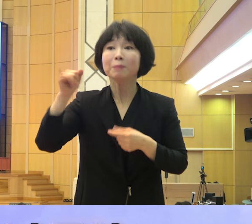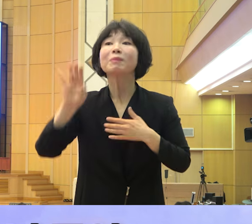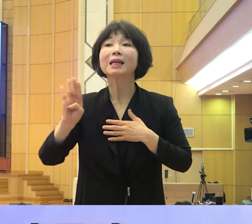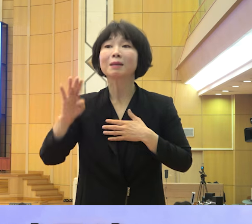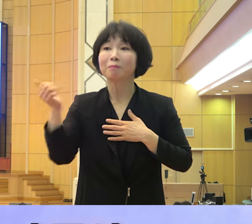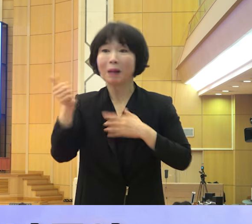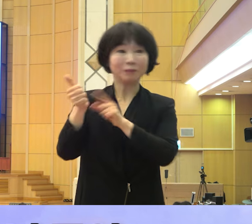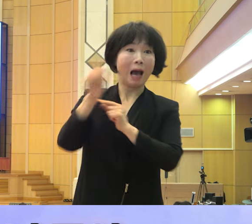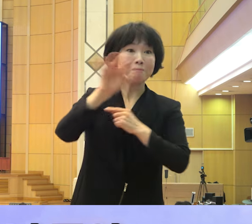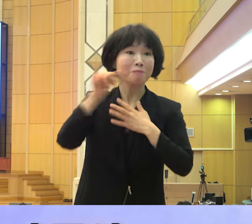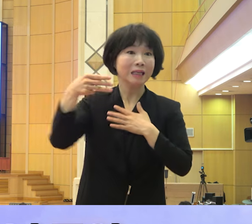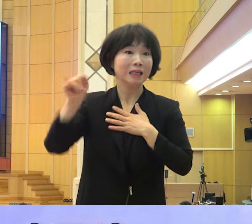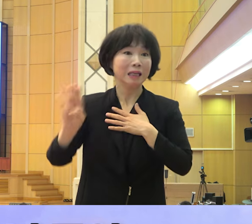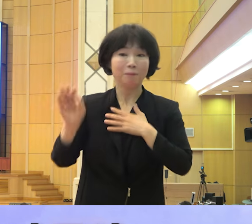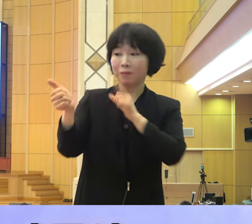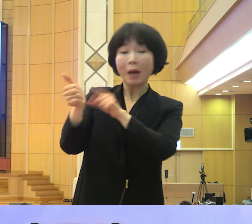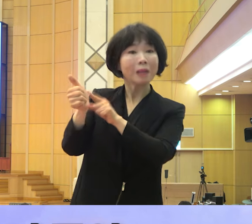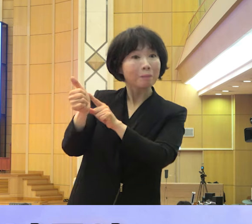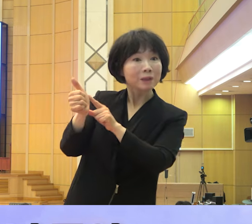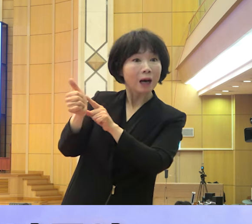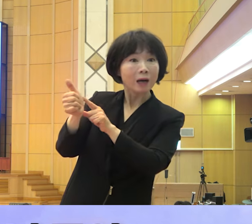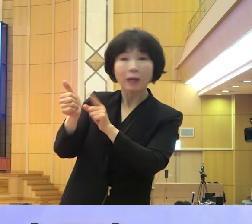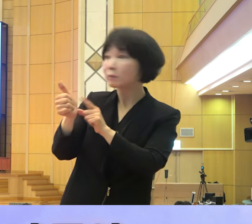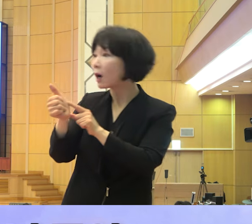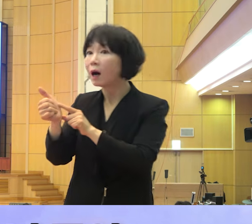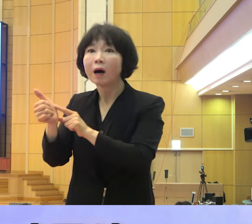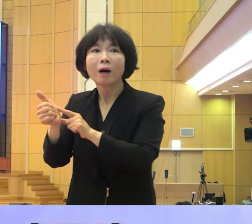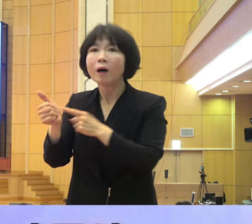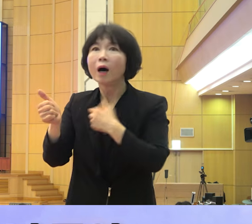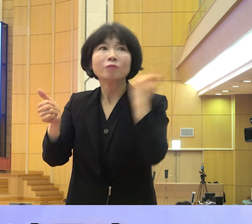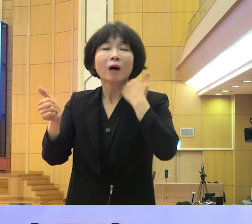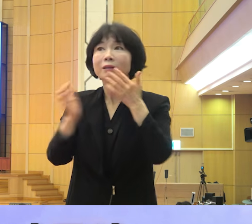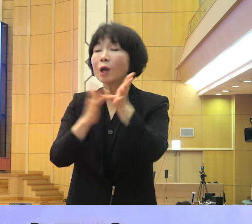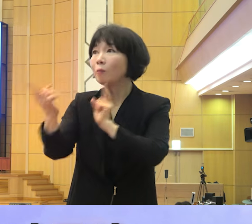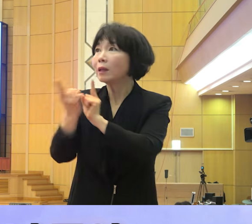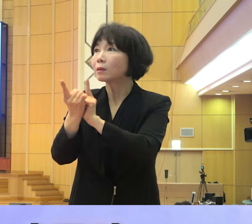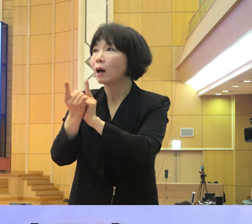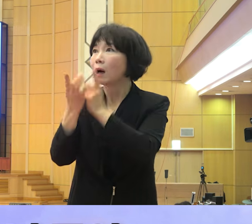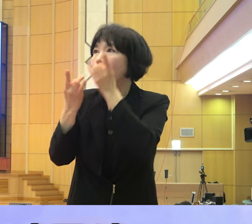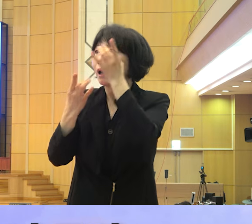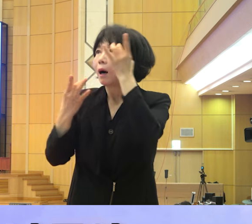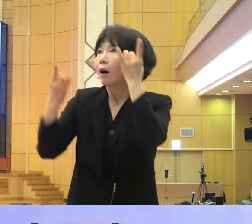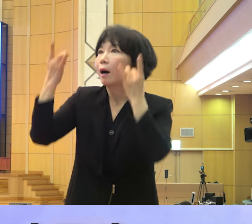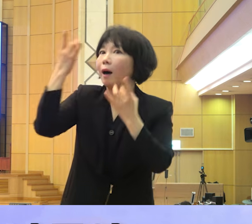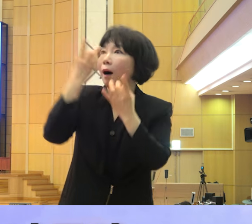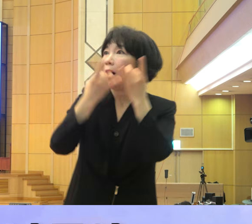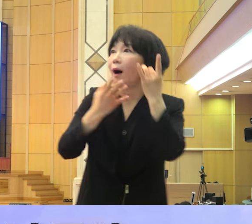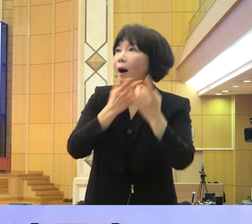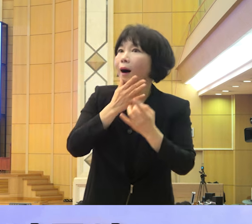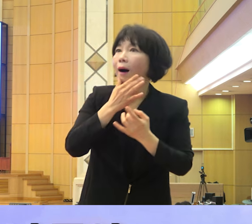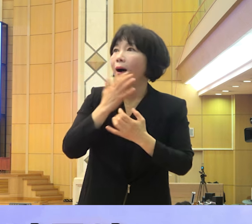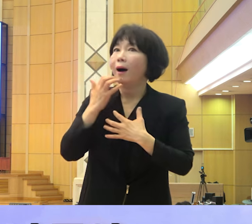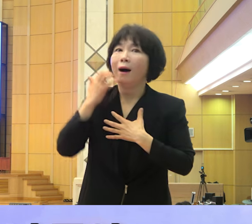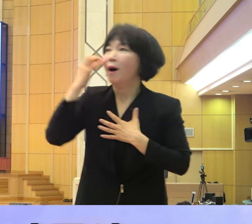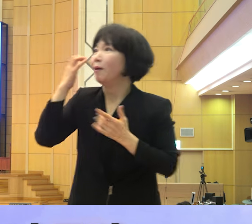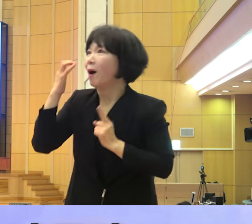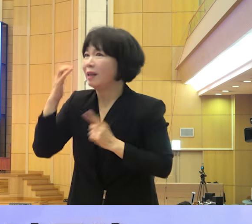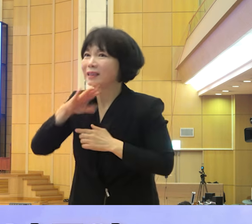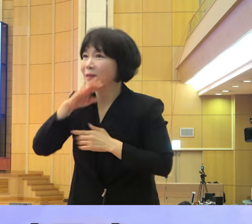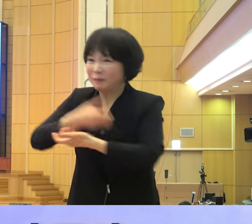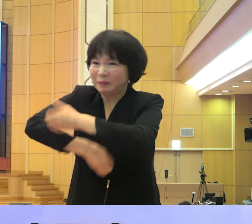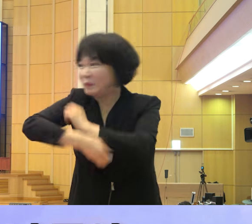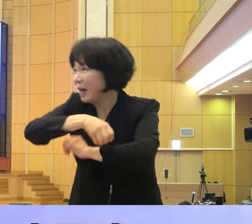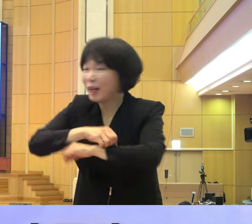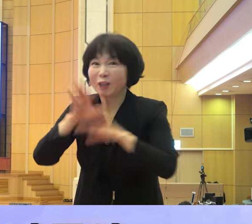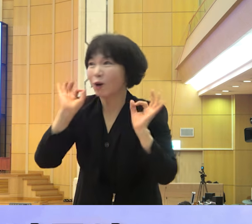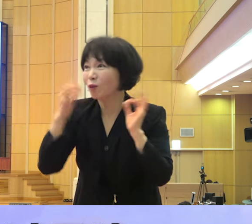나다네일은 뭐냐? 나 외에는 없다, 나다! 이런 사람이 나다네일이에요. 그 나다네일을 찾아가서 전도를